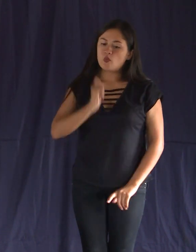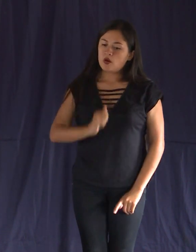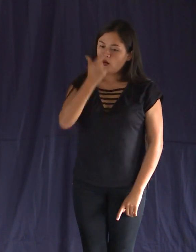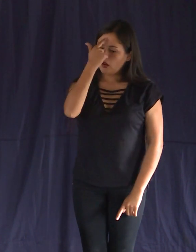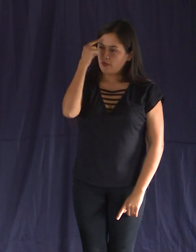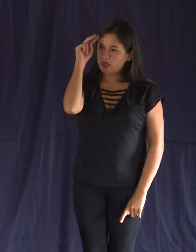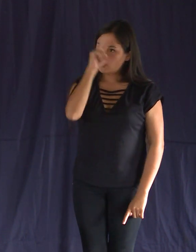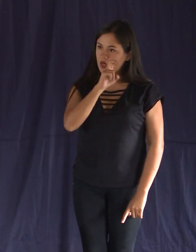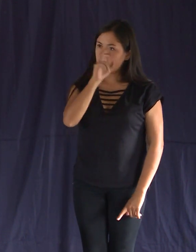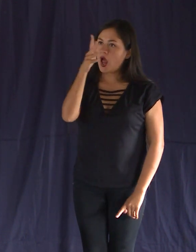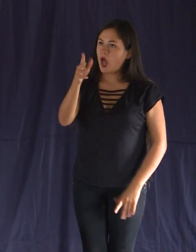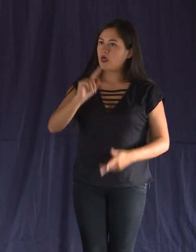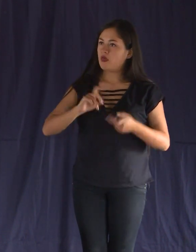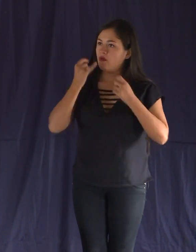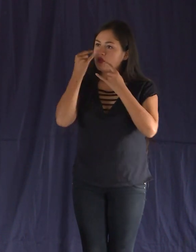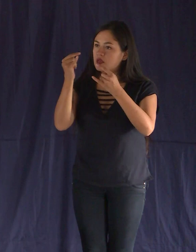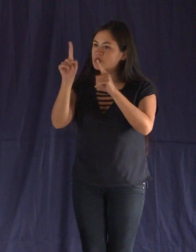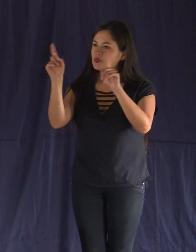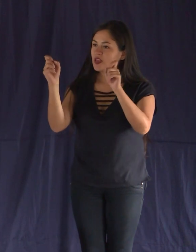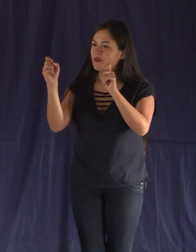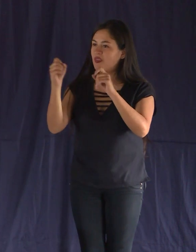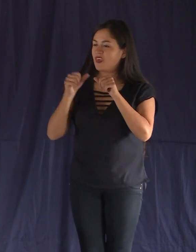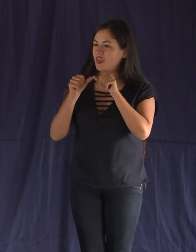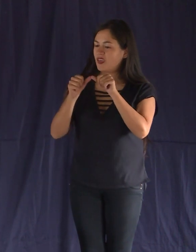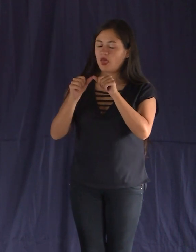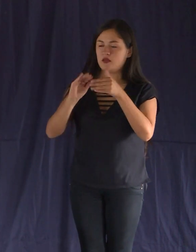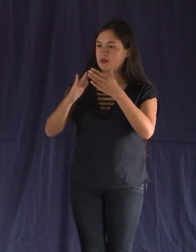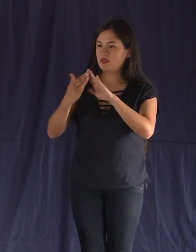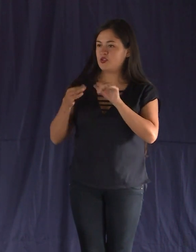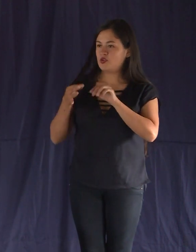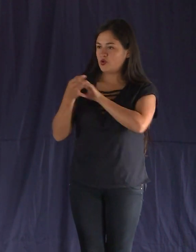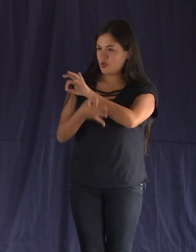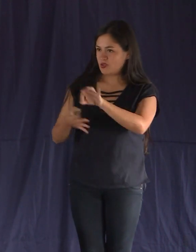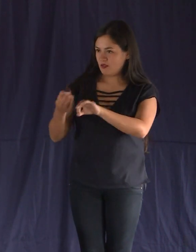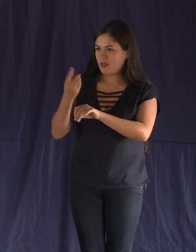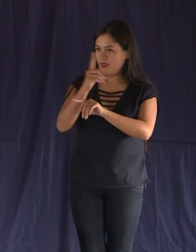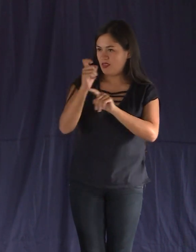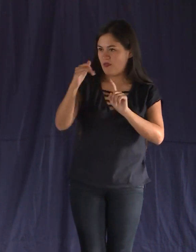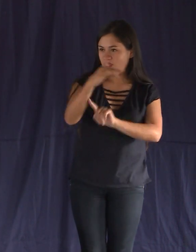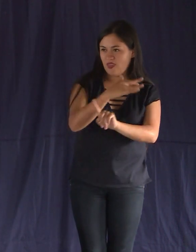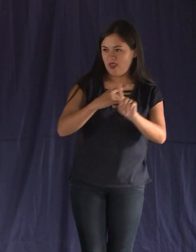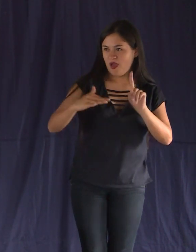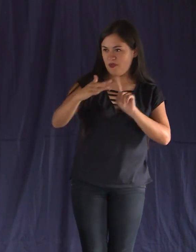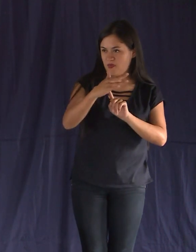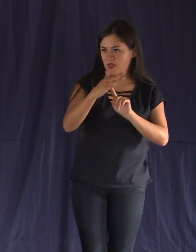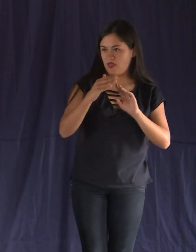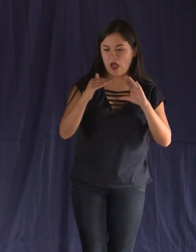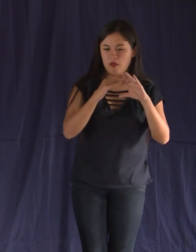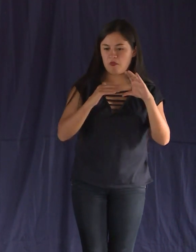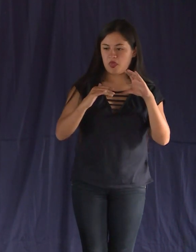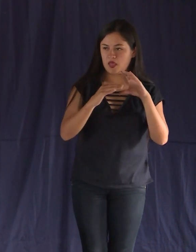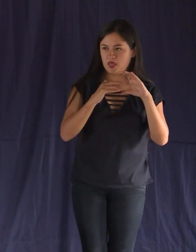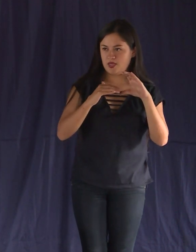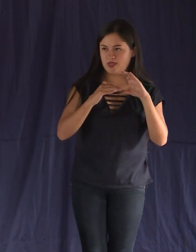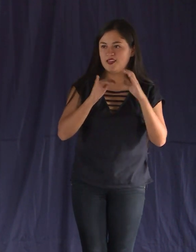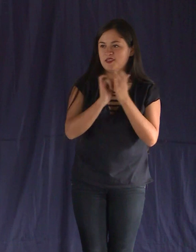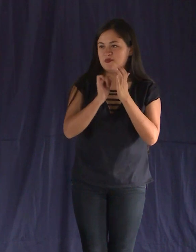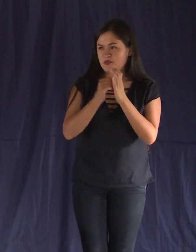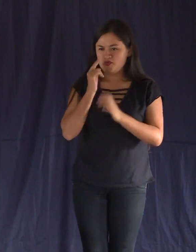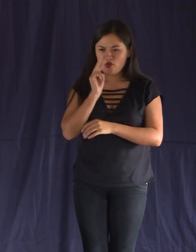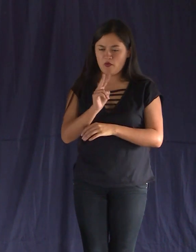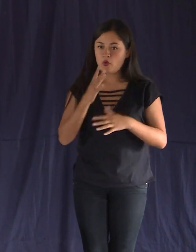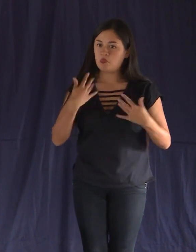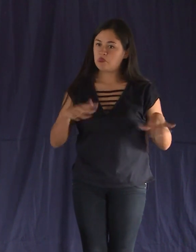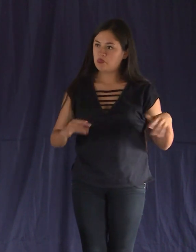debe interesar el tema de la sostenibilidad y el tema del ambiente. Entonces, de esta manera, pues yo veo con muy buenos ojos,